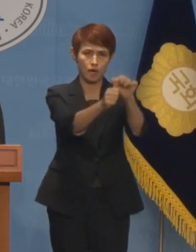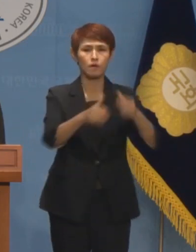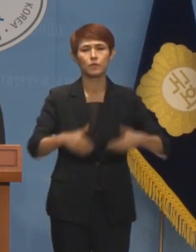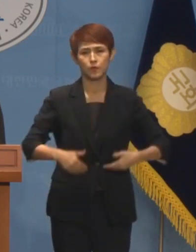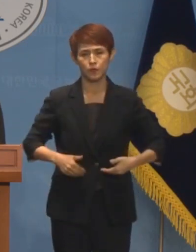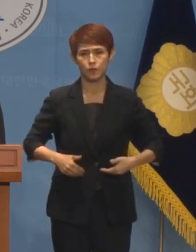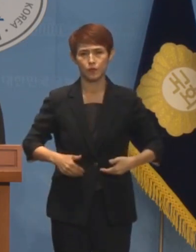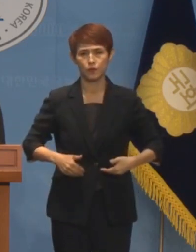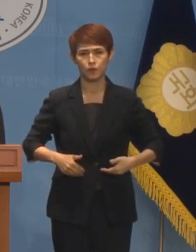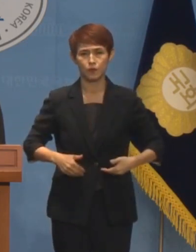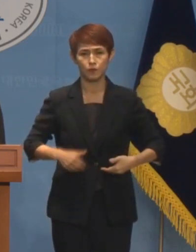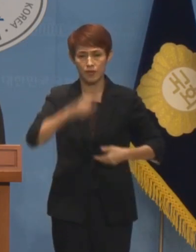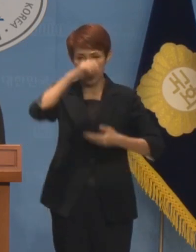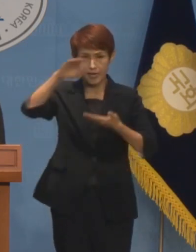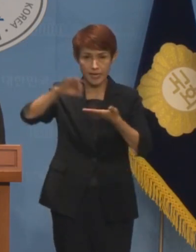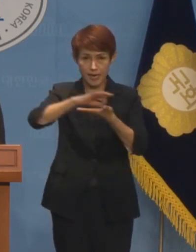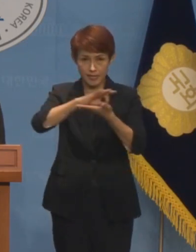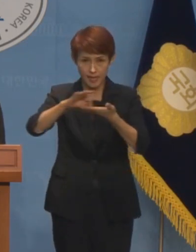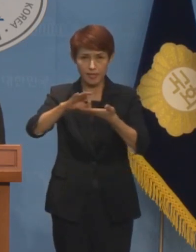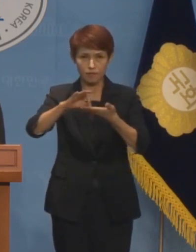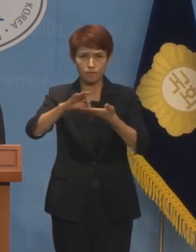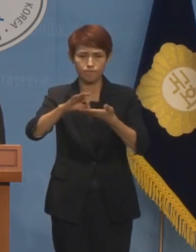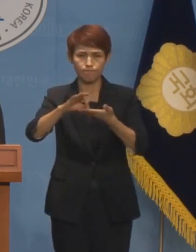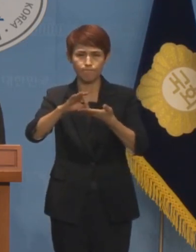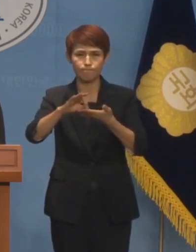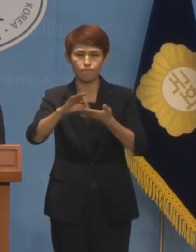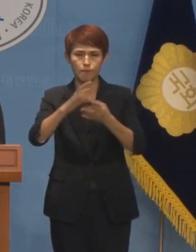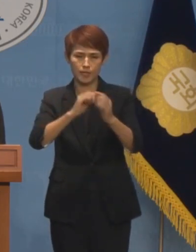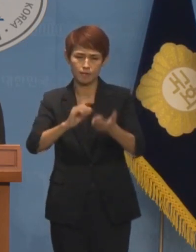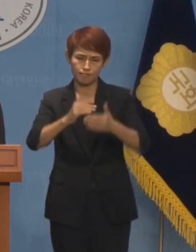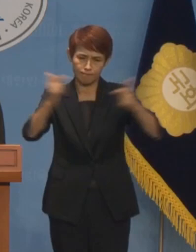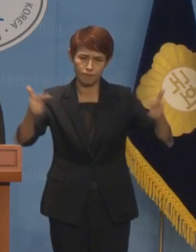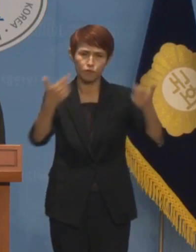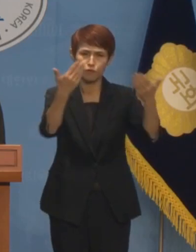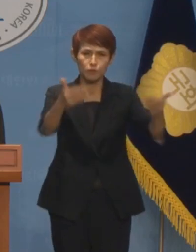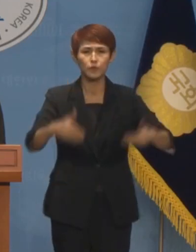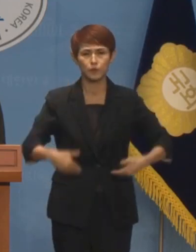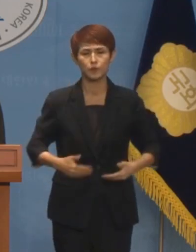것이며 예산을 적극적으로 배정하는 것입니다.